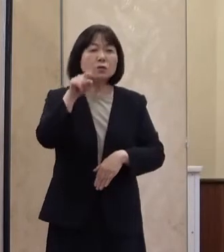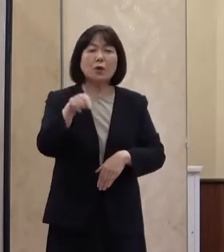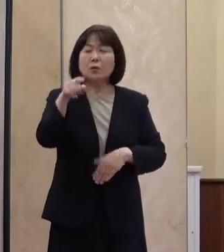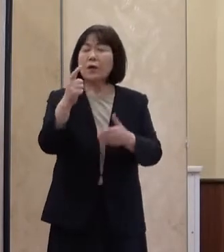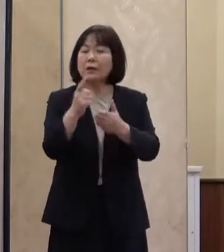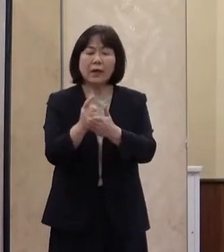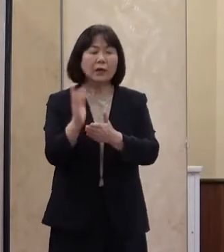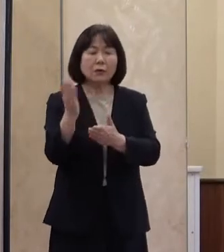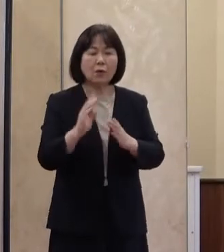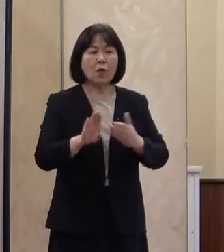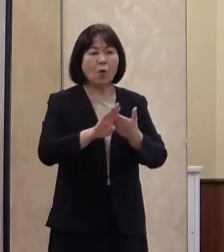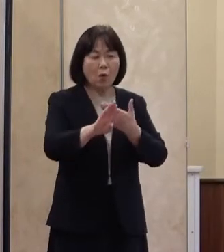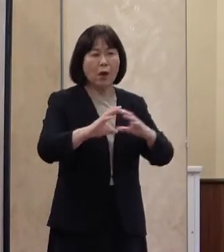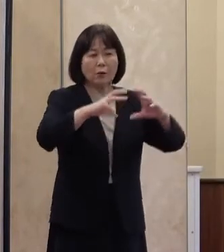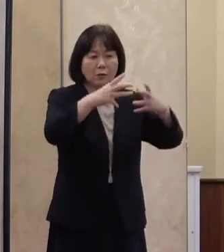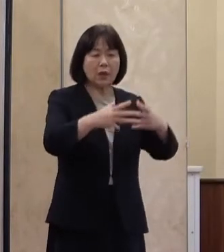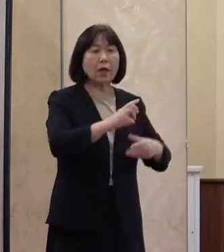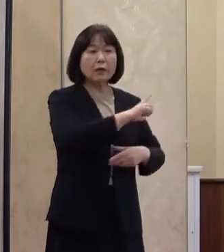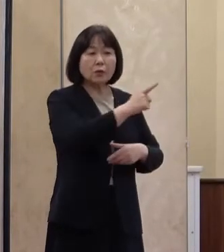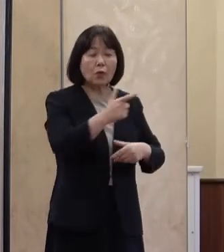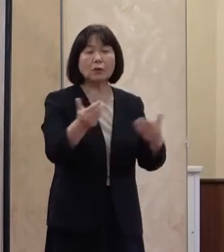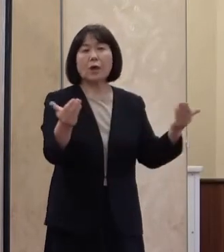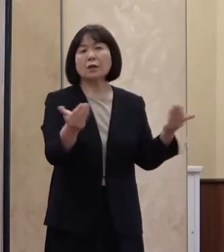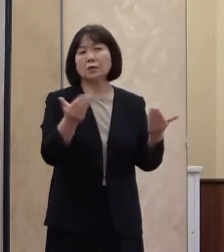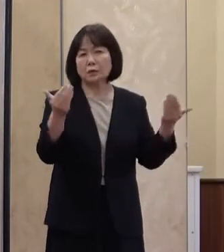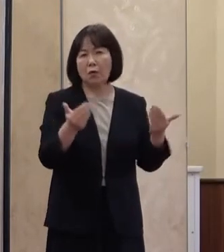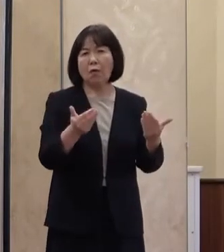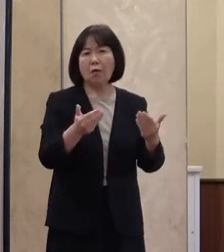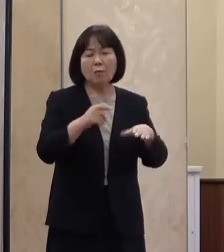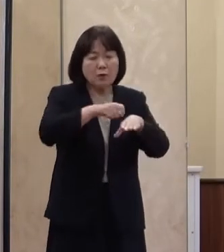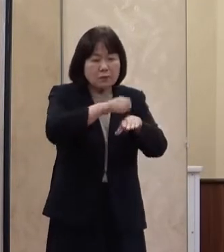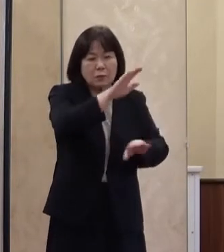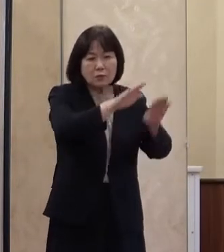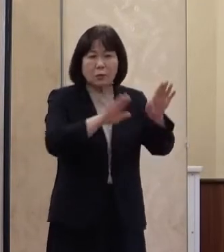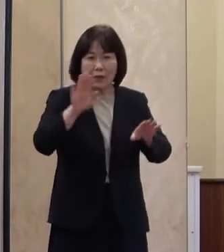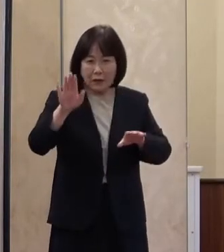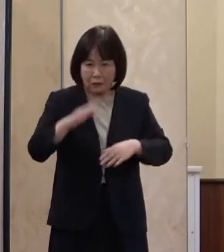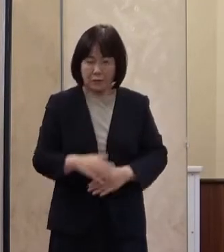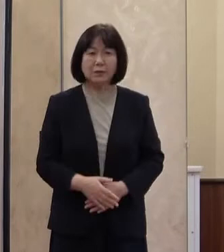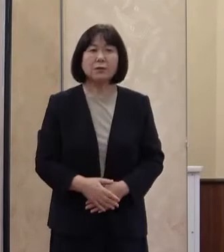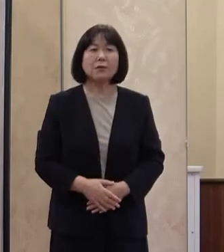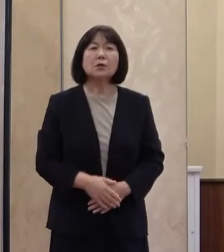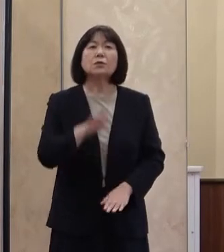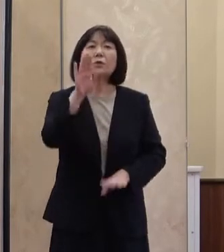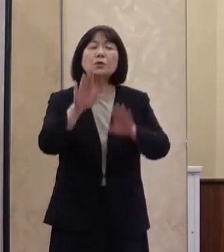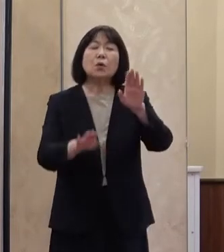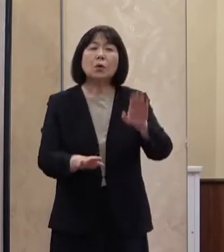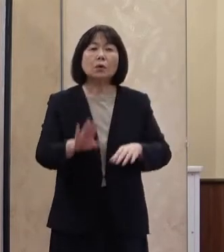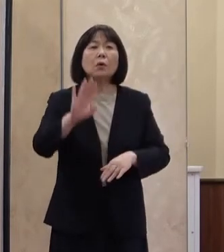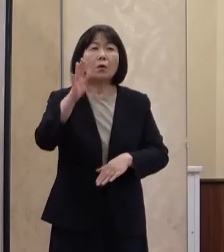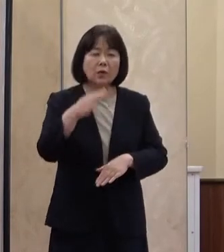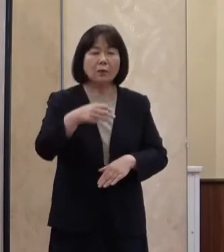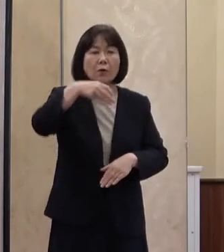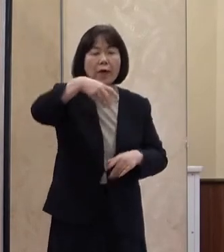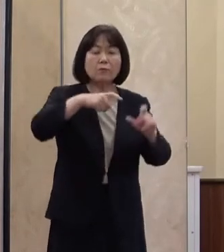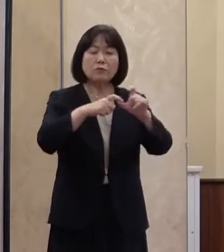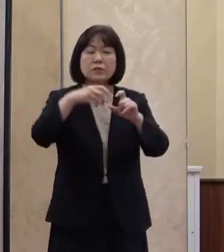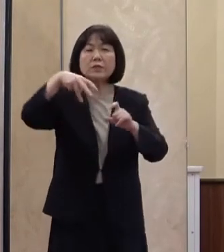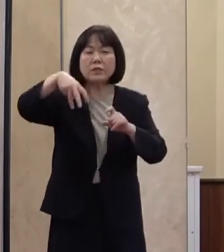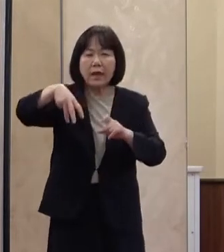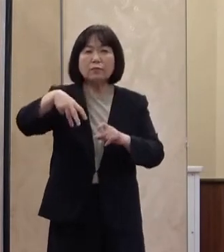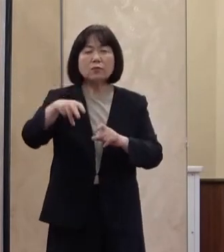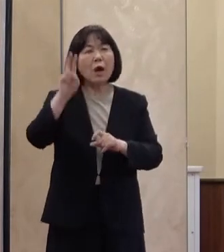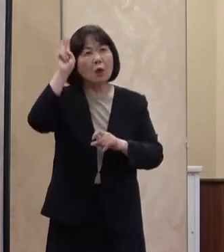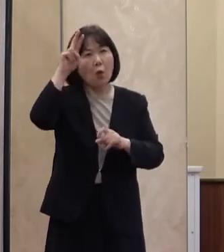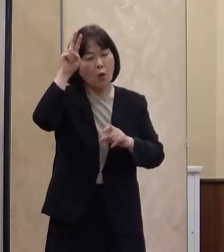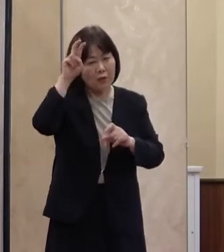世界のどの事業もそういう状況になっていますが、この状況下においても MGM は大阪を